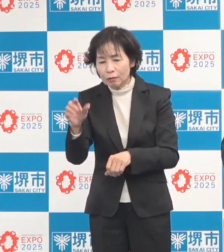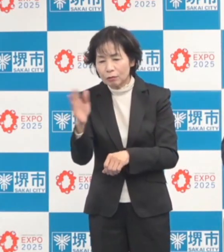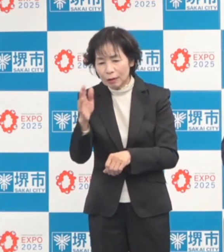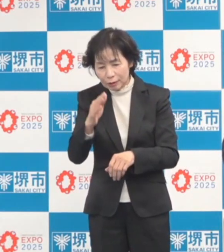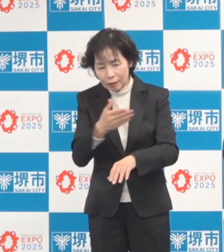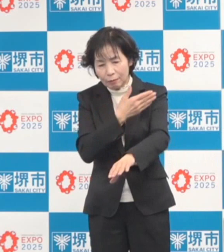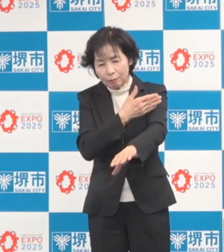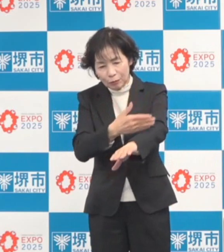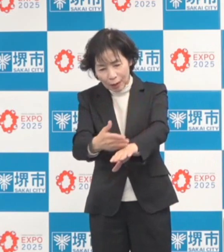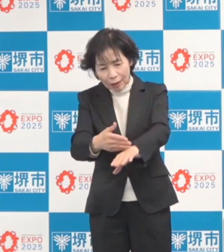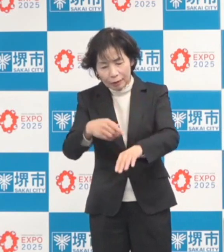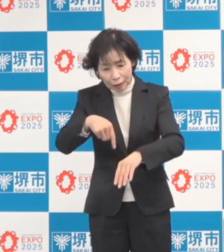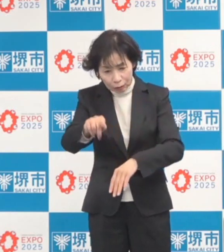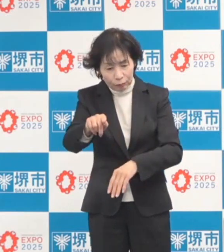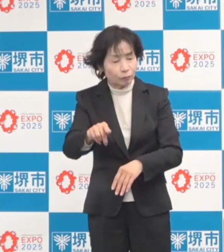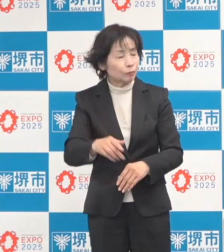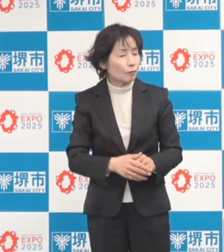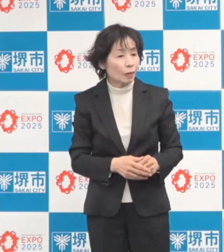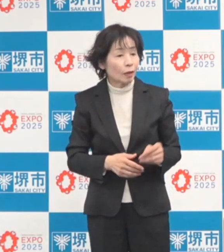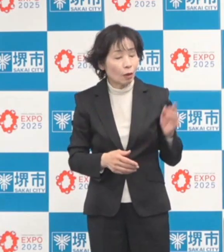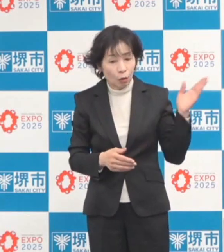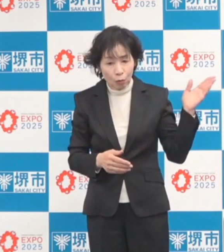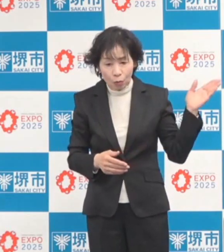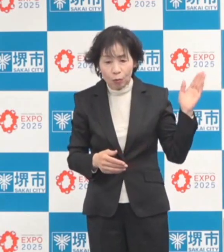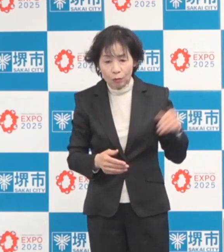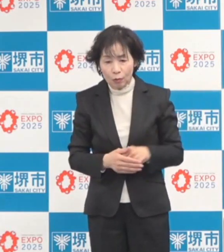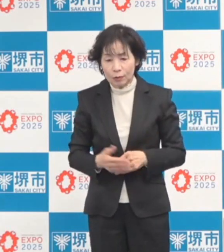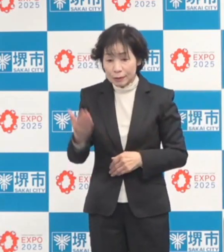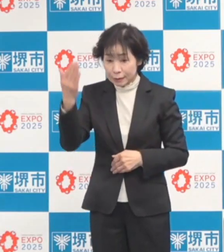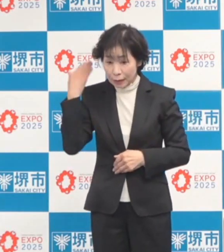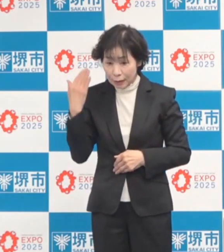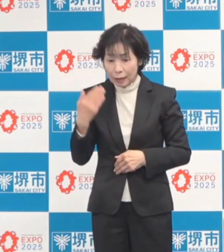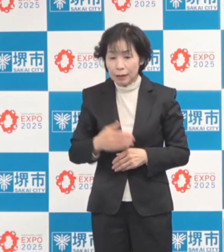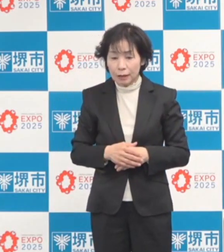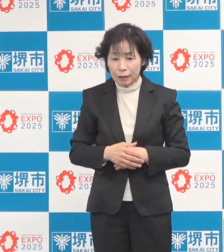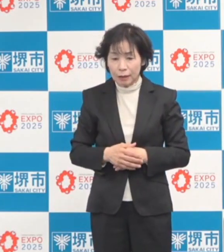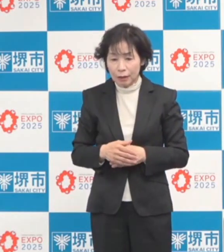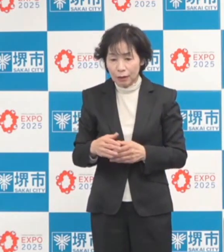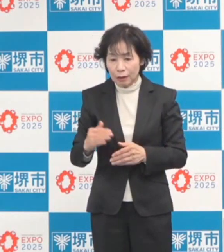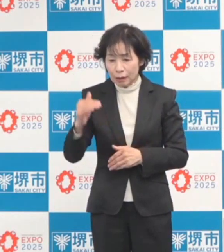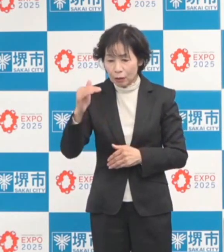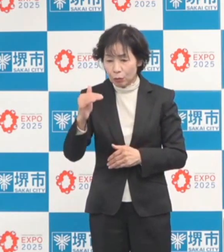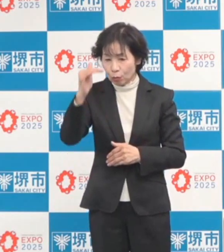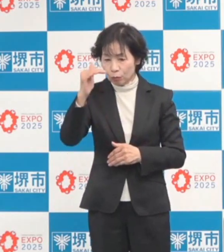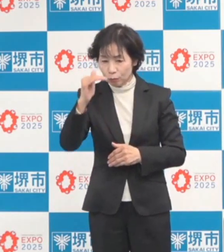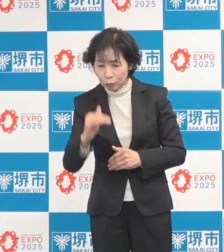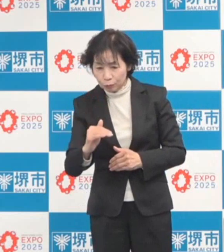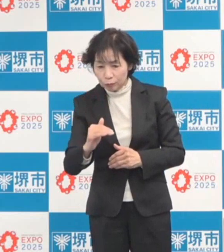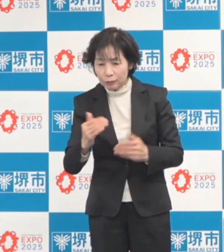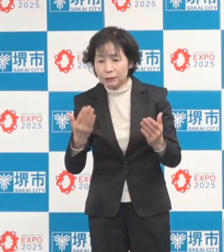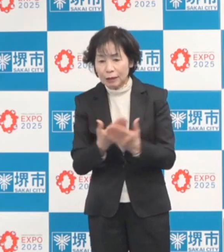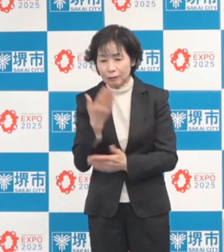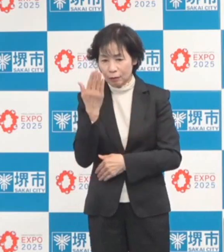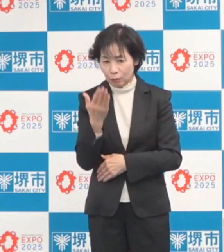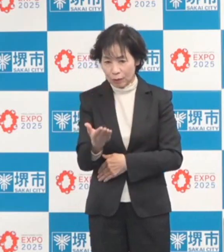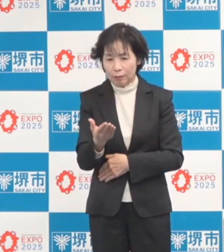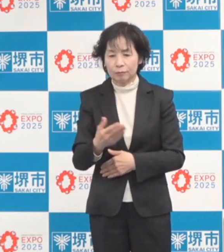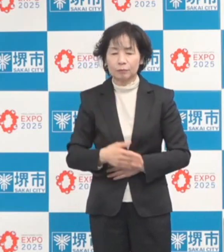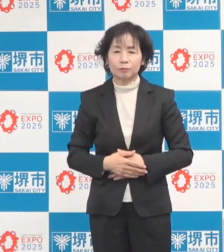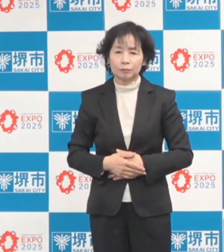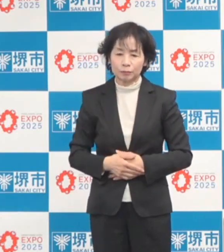っております。ここのなぜ前回公表時からぐっと下がったのかというところは、